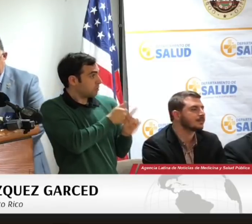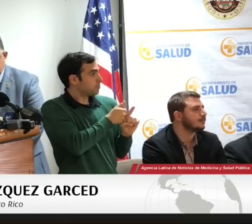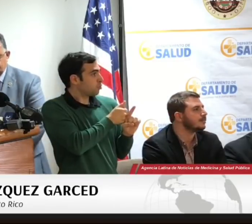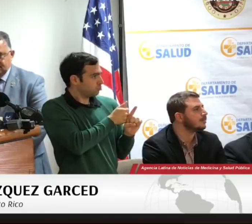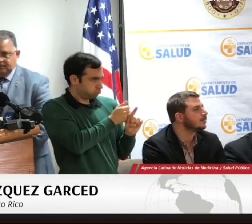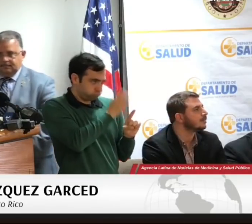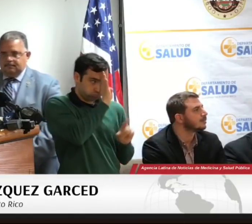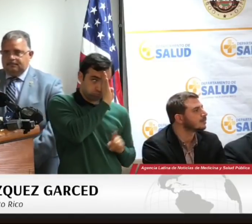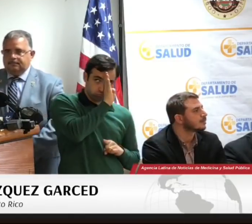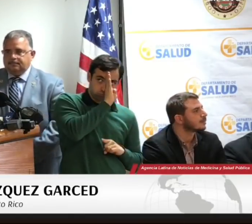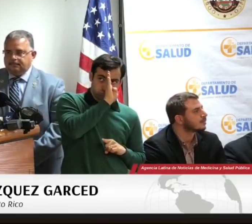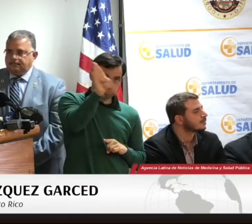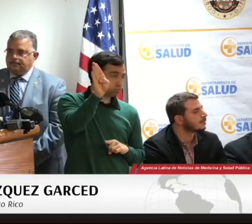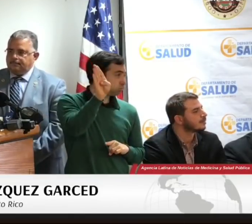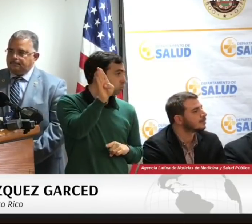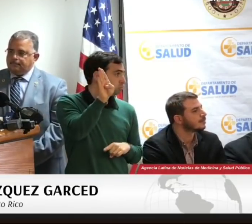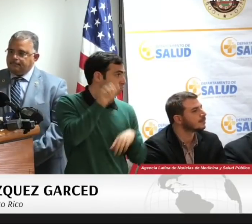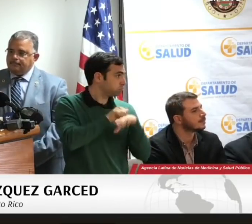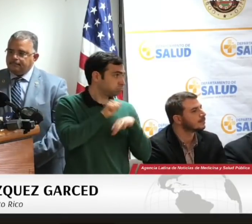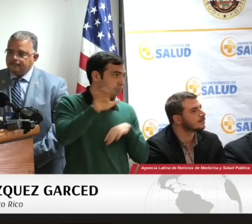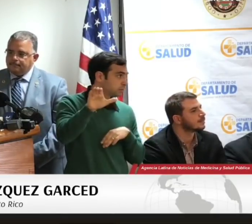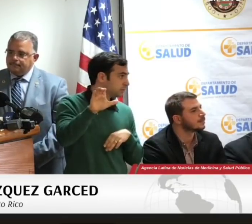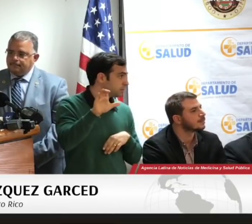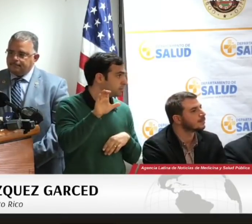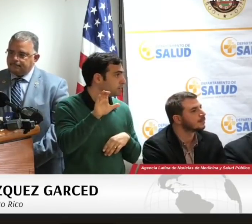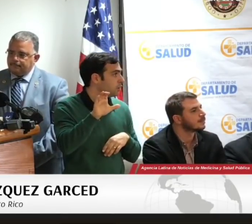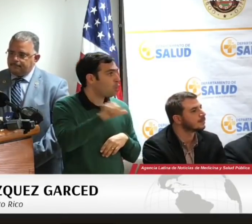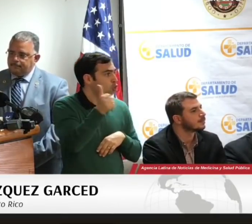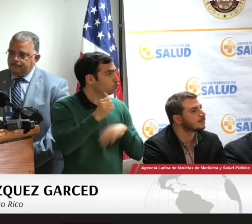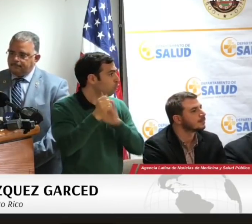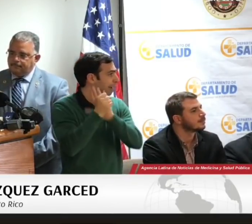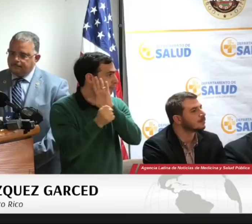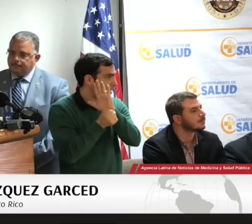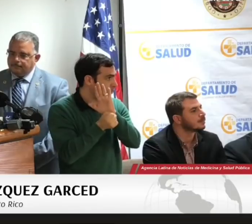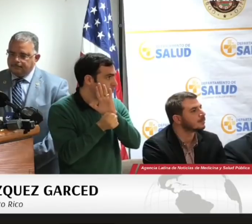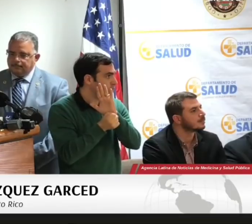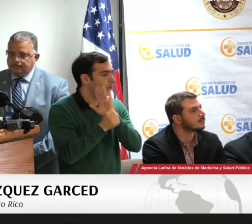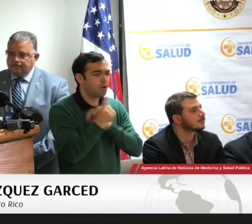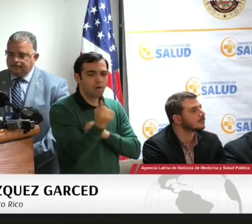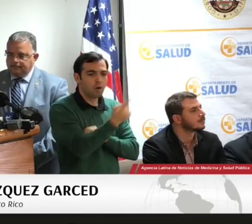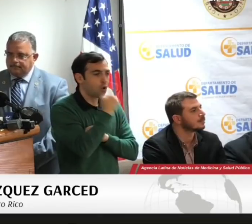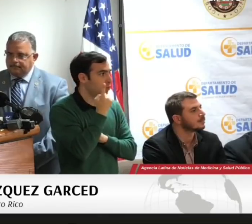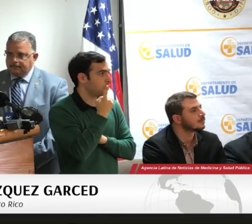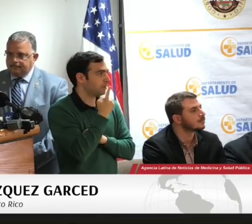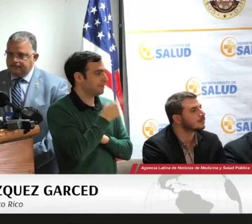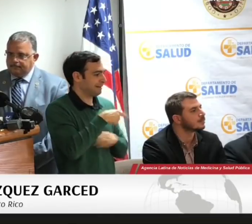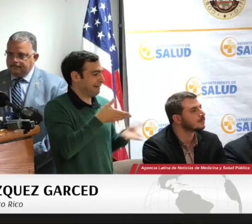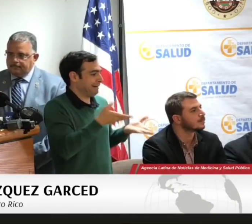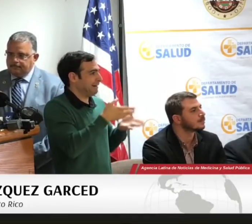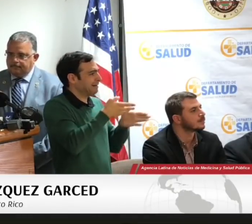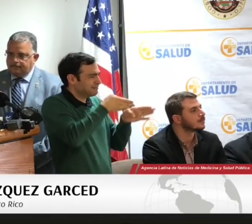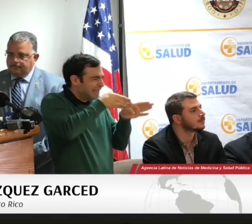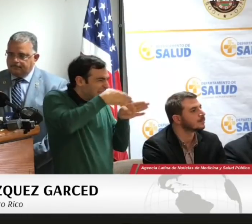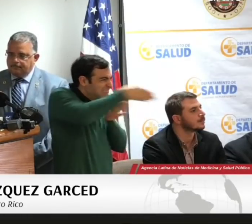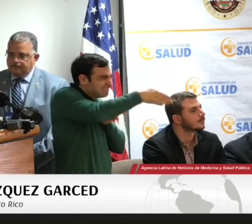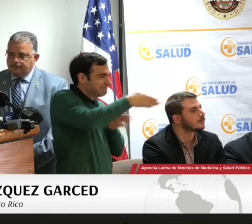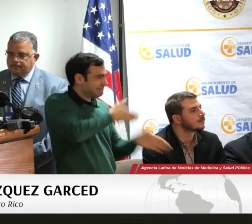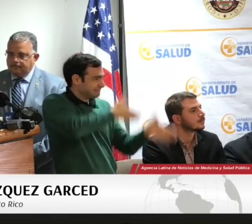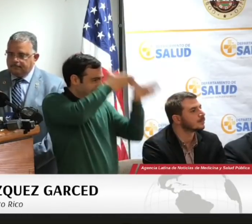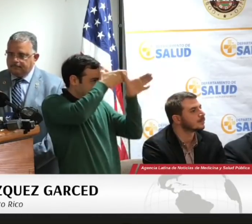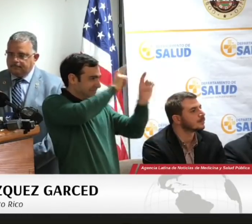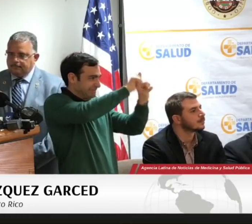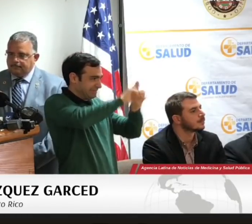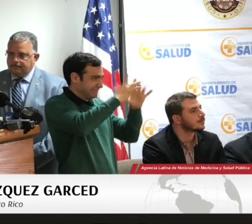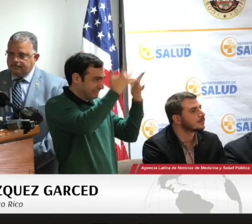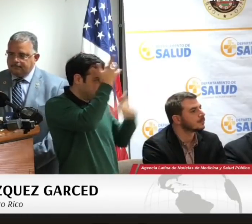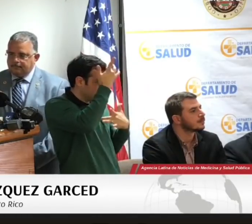a su hospital en veteranos en otro estado, siempre comunican a través del epidemiólogo regional para que el Departamento de Salud pueda tener